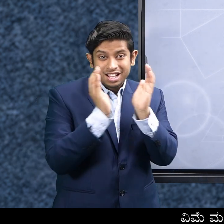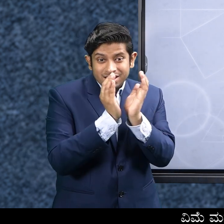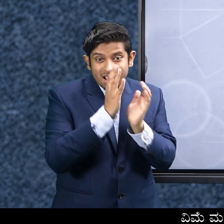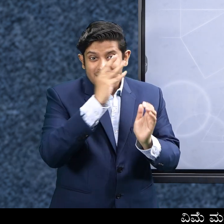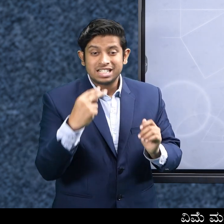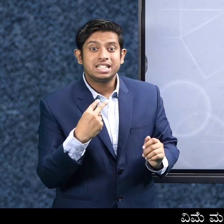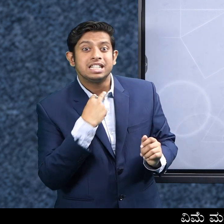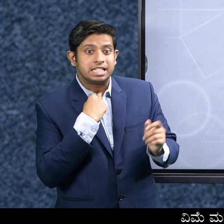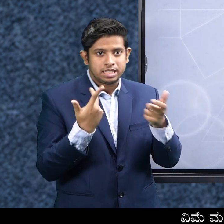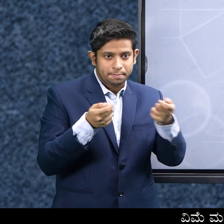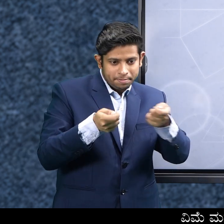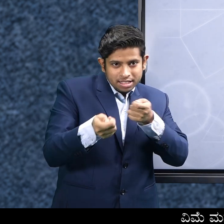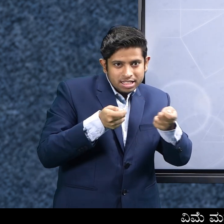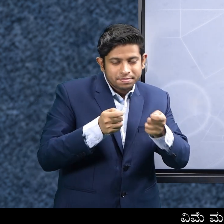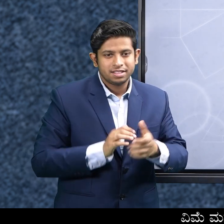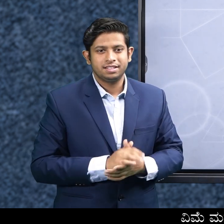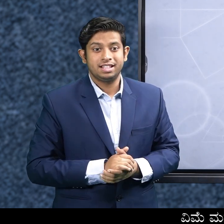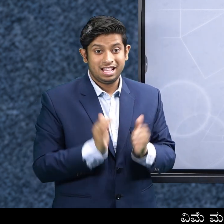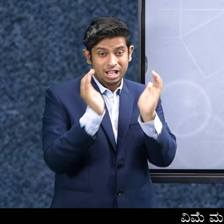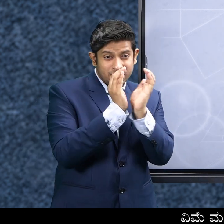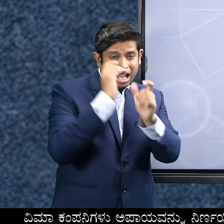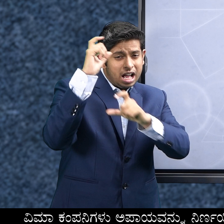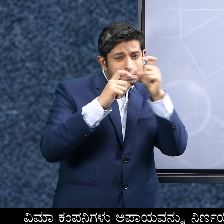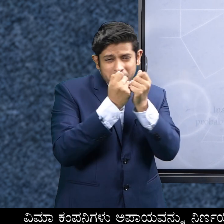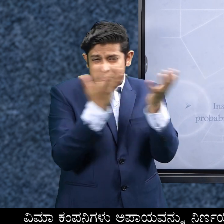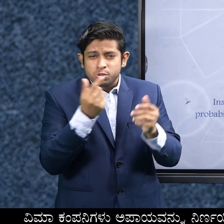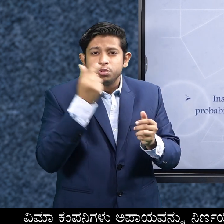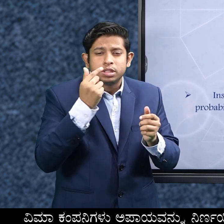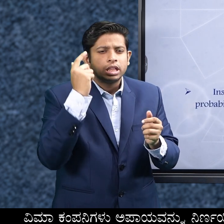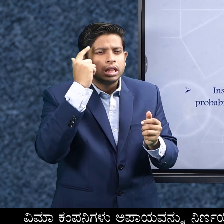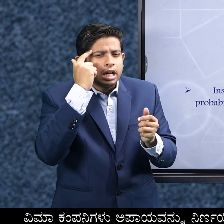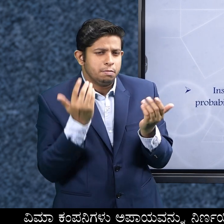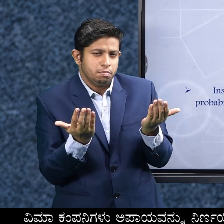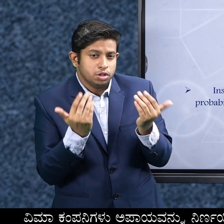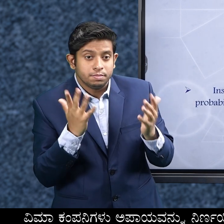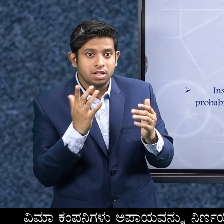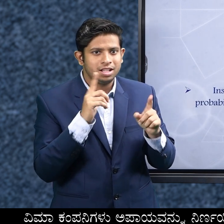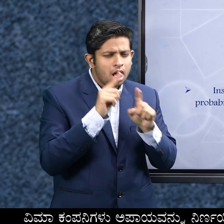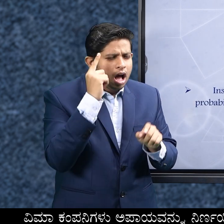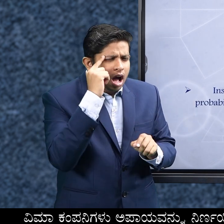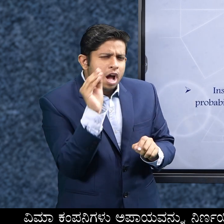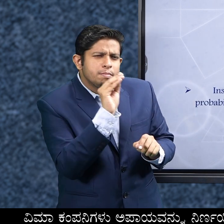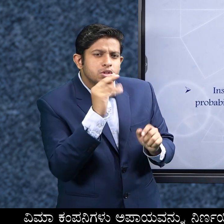ವಿಮೆ ಮತ್ತು ಅಪಾಯ ನಿರ್ವಹಣೆ. ವಿಮಾ ಕಂಪನಿಗಳು ಅಪಾಯವನ್ನ ನಿರ್ಣಯಿಸಲು ಮತ್ತು ವಿಮಾ ಕಂತುಗಳನ್ನ